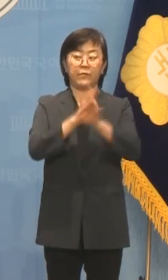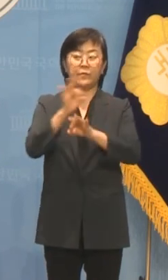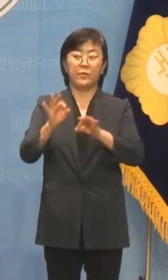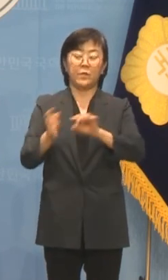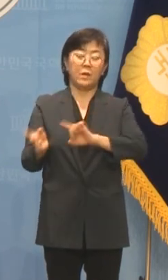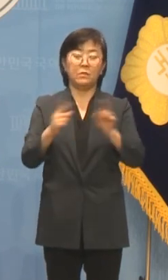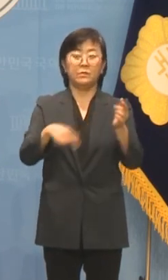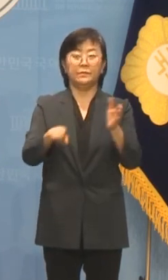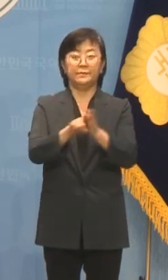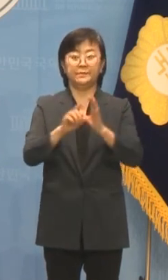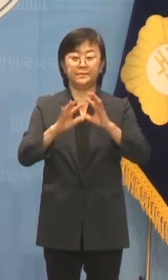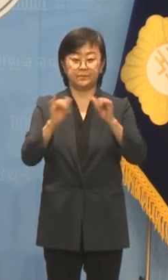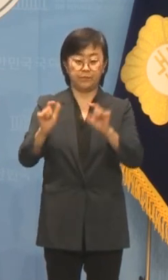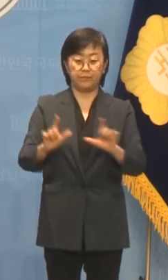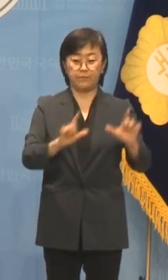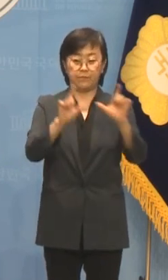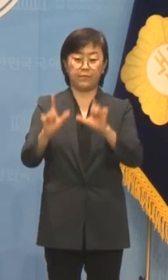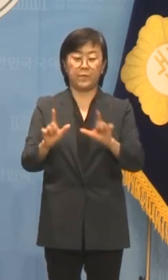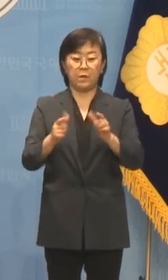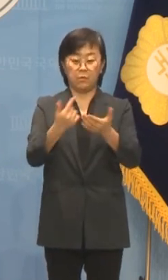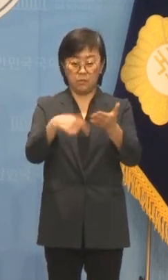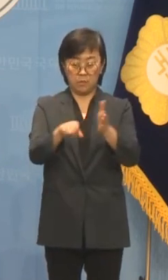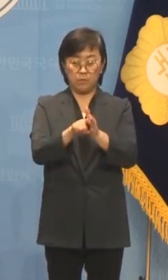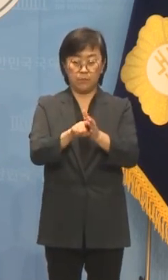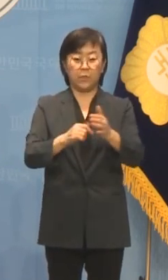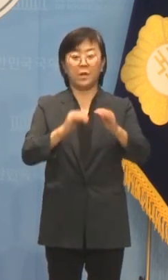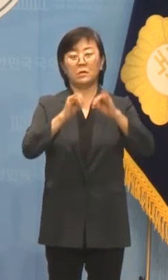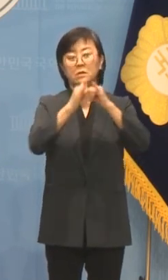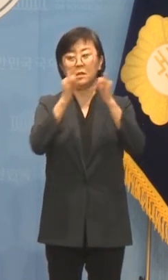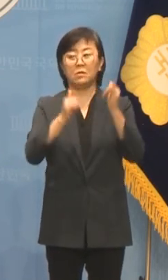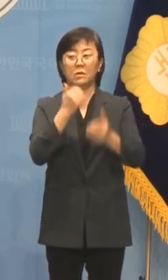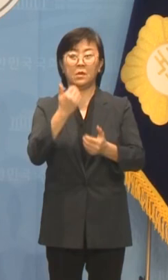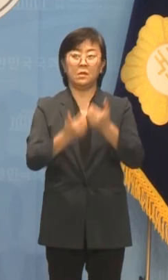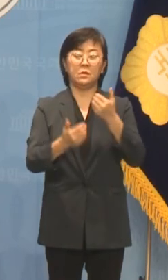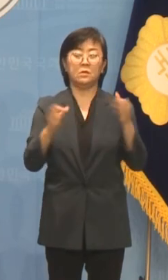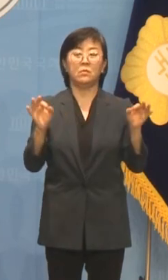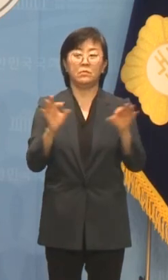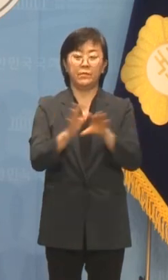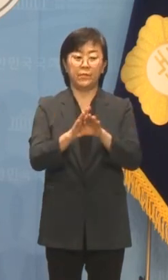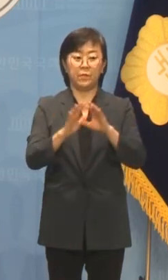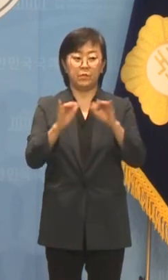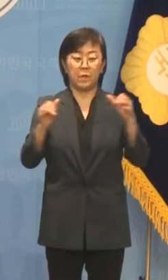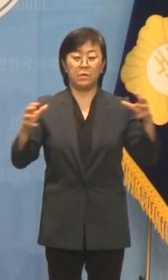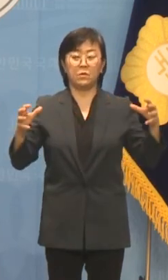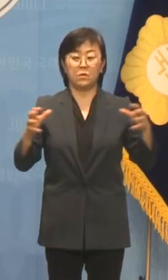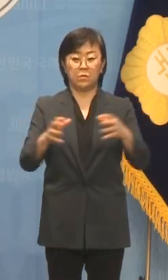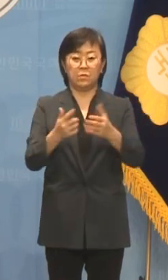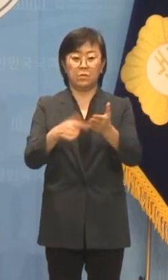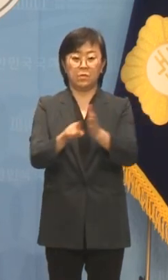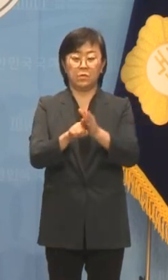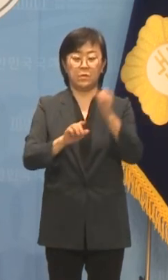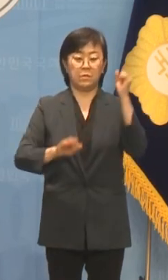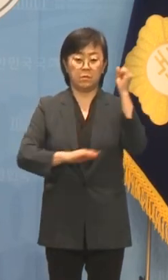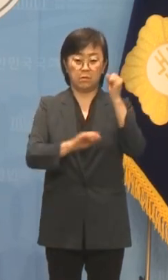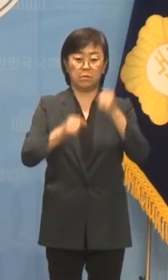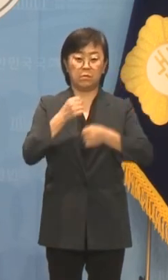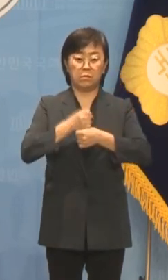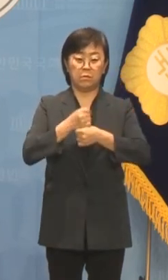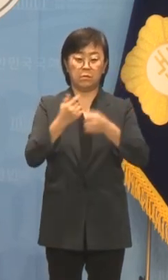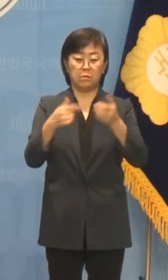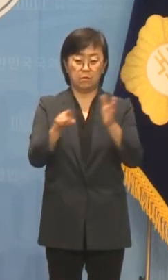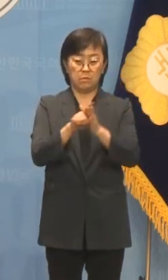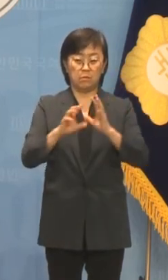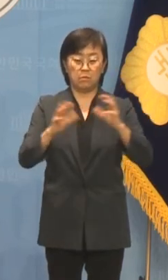위한 민생 사면이며 사회 갈등을 일단락하고 국민통합의 발판을